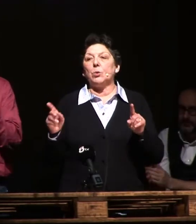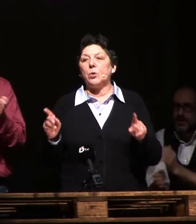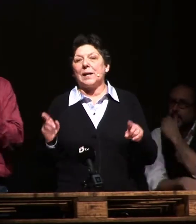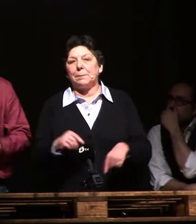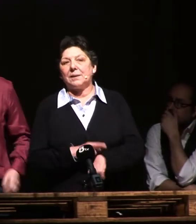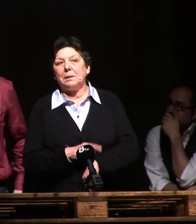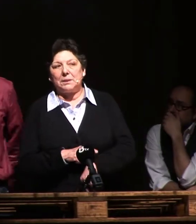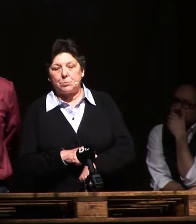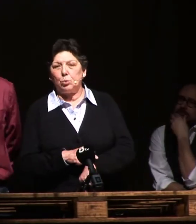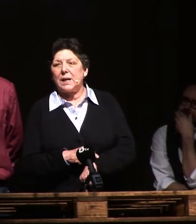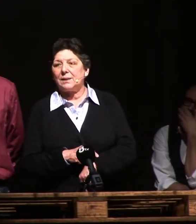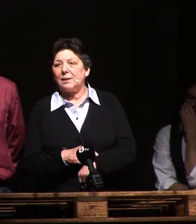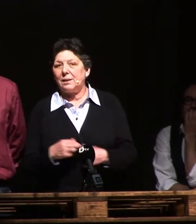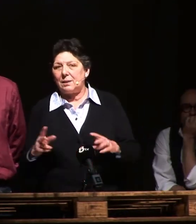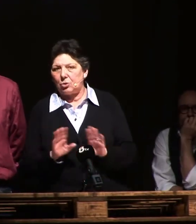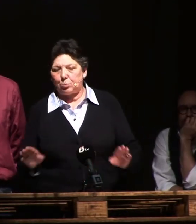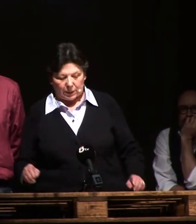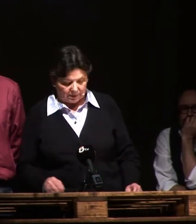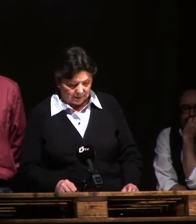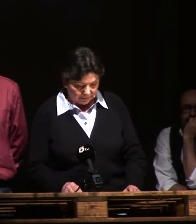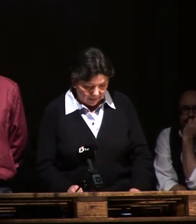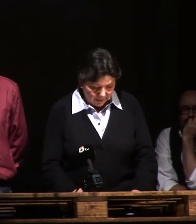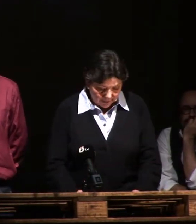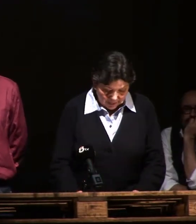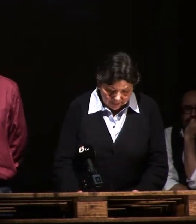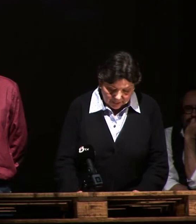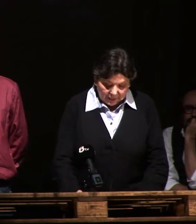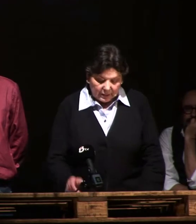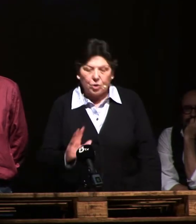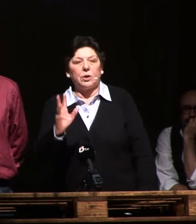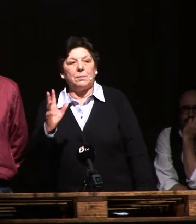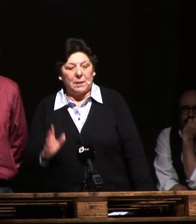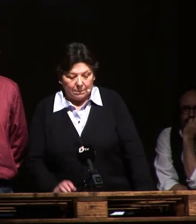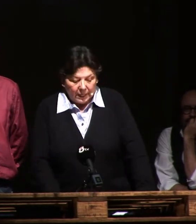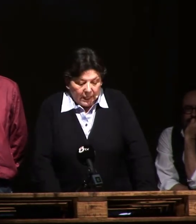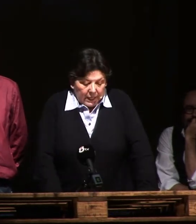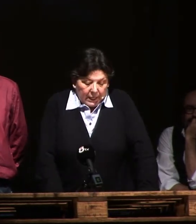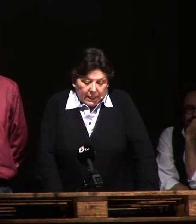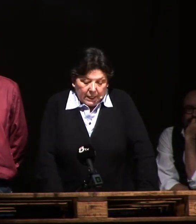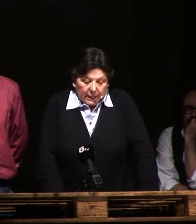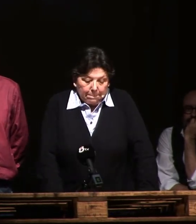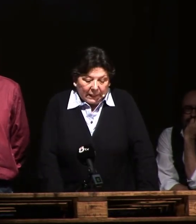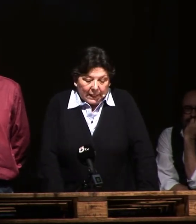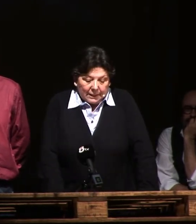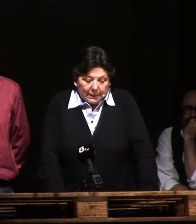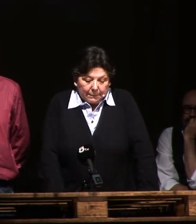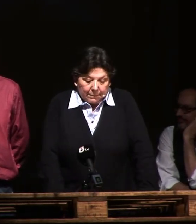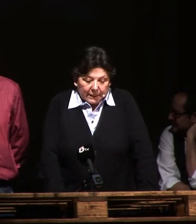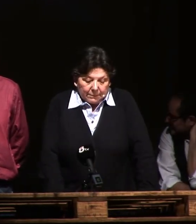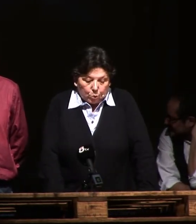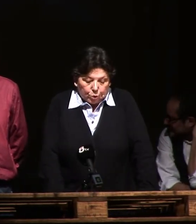No aplaudiu gaire perquè tenim el temps comptat i no podrem acabar, eh? Això anem. Hem